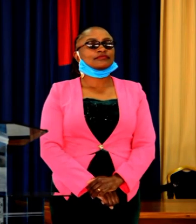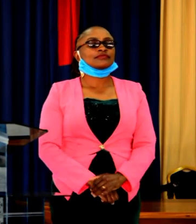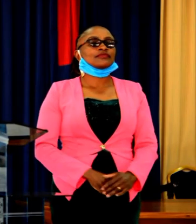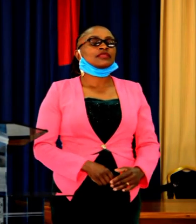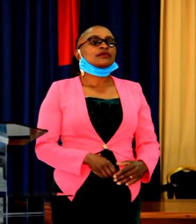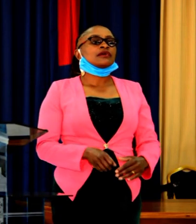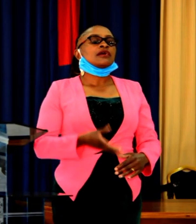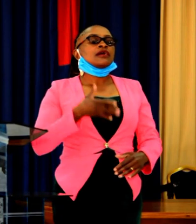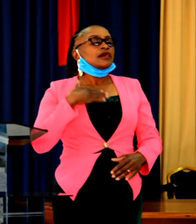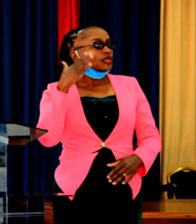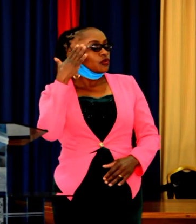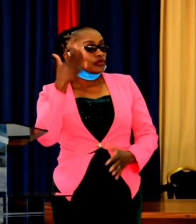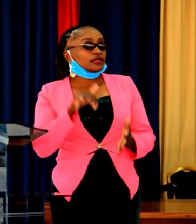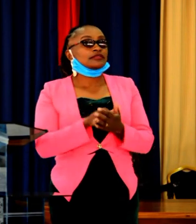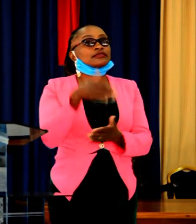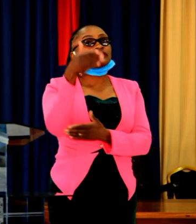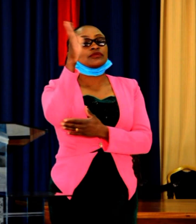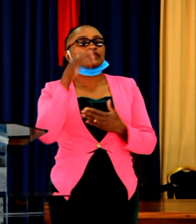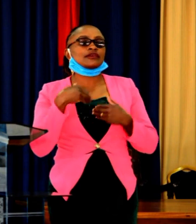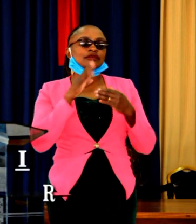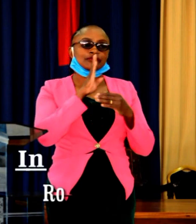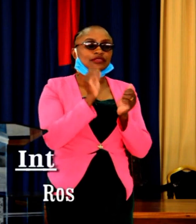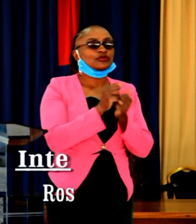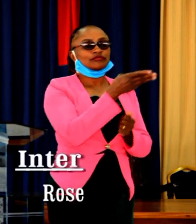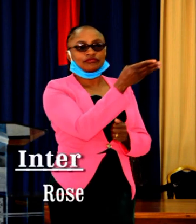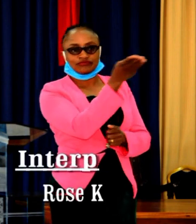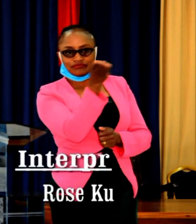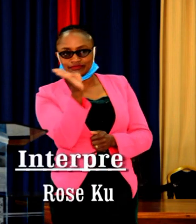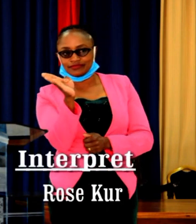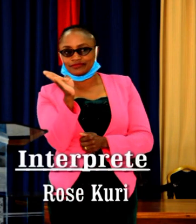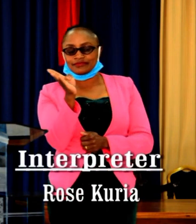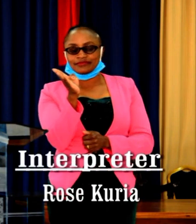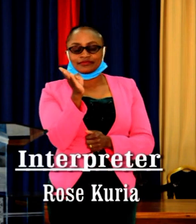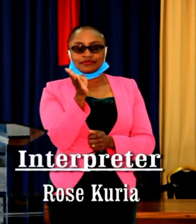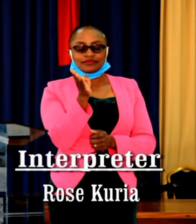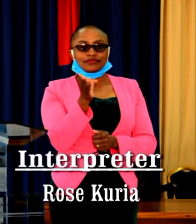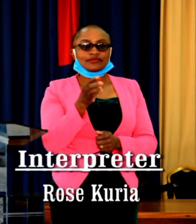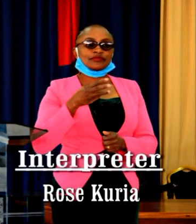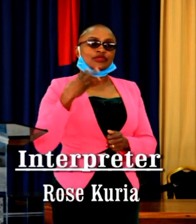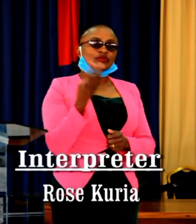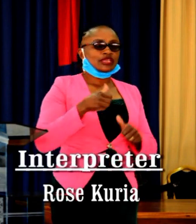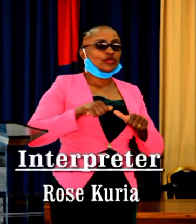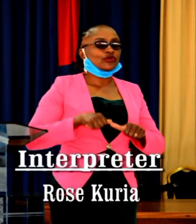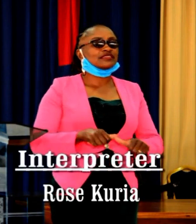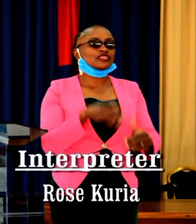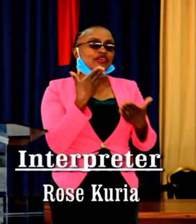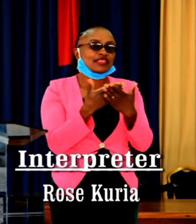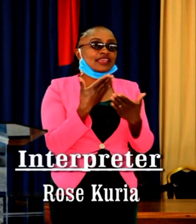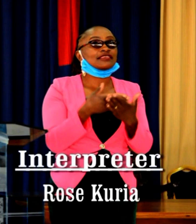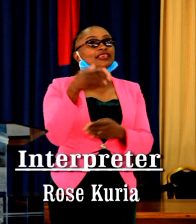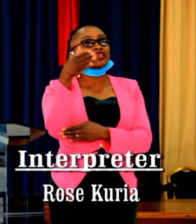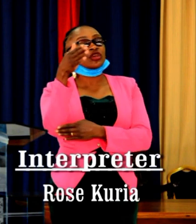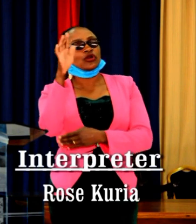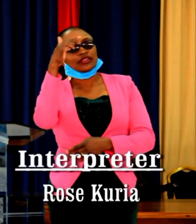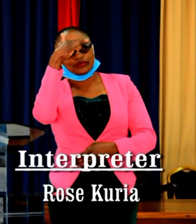Natarajia kwamba Mungu amekuwa pamoja nanyi wote na tunaendelea kumshukuru Mungu